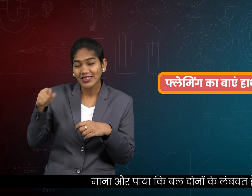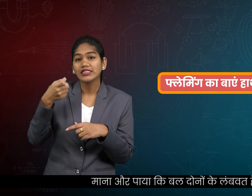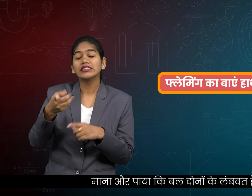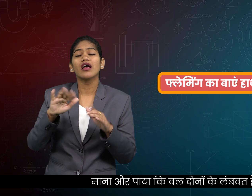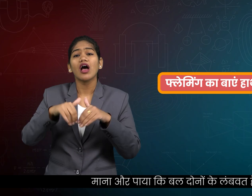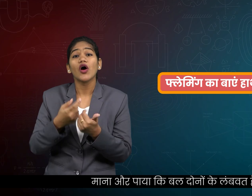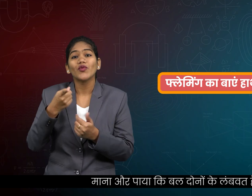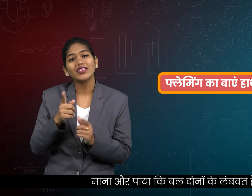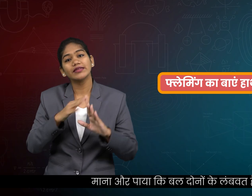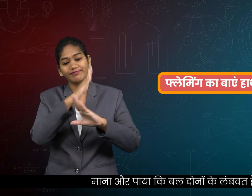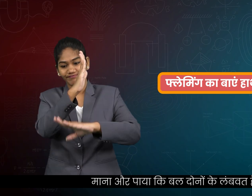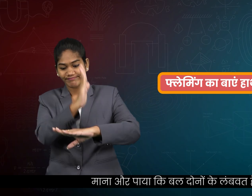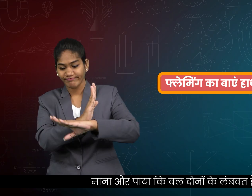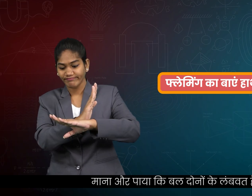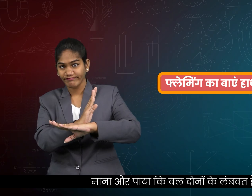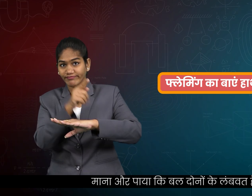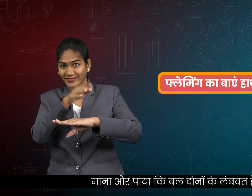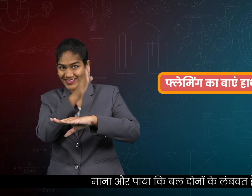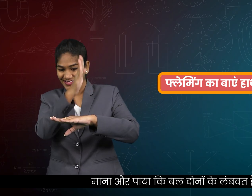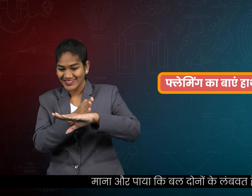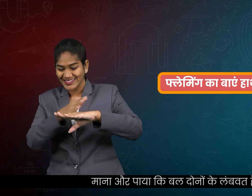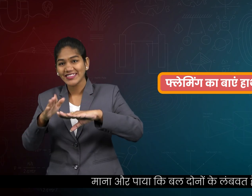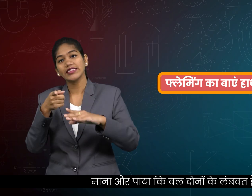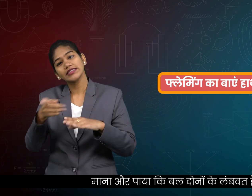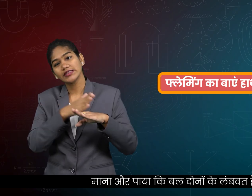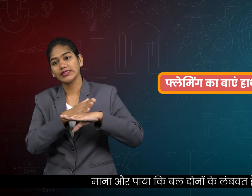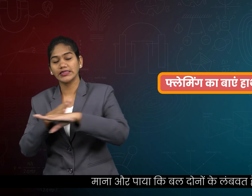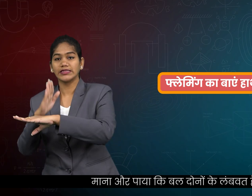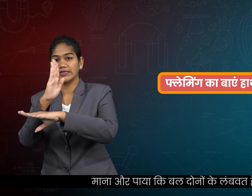पाया कि बल दोनों के लंबवत है।